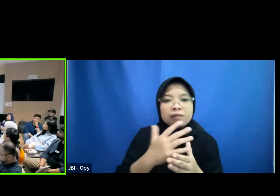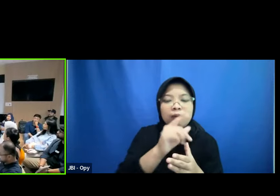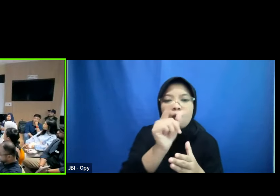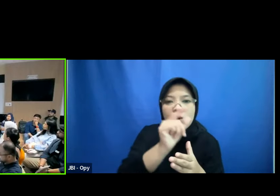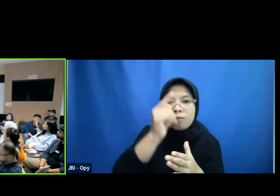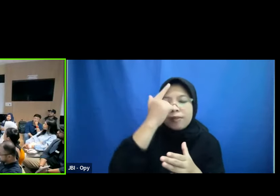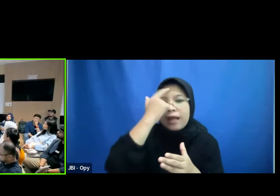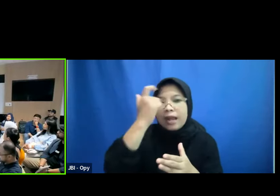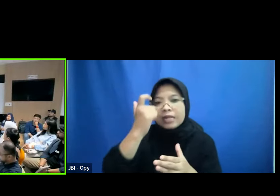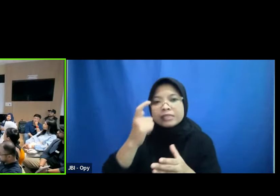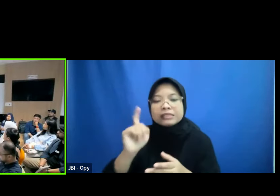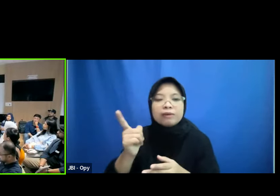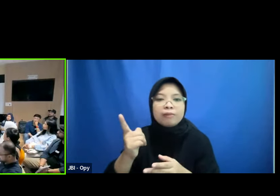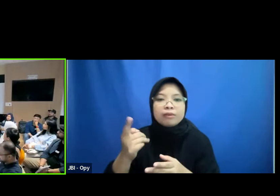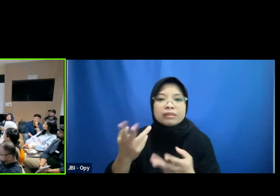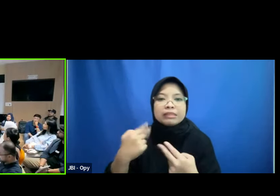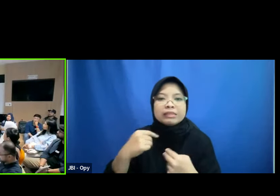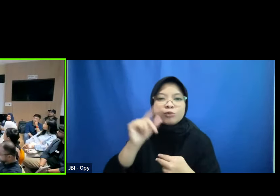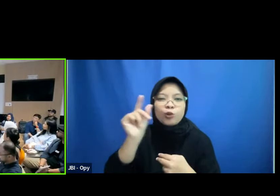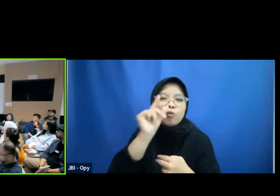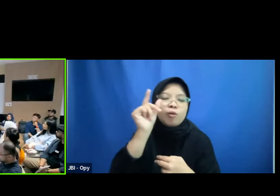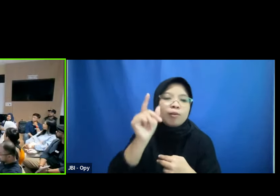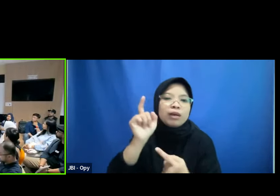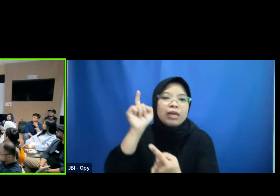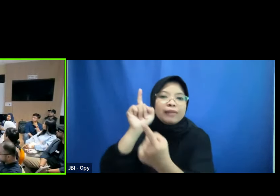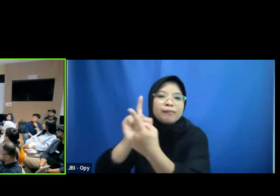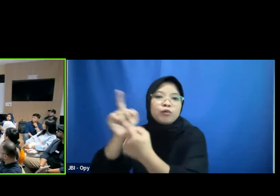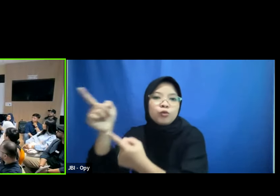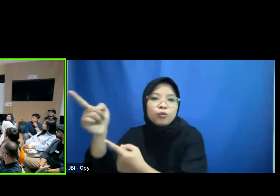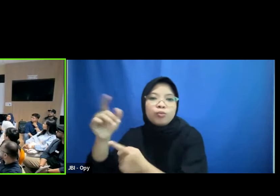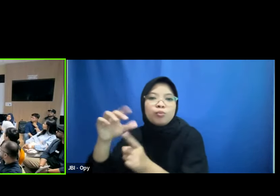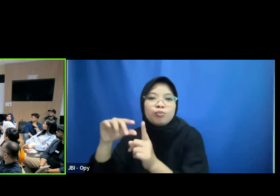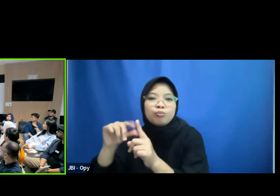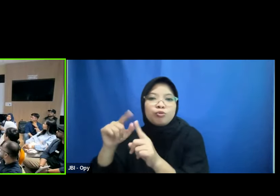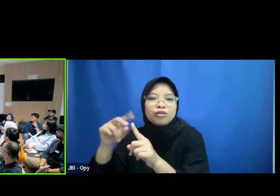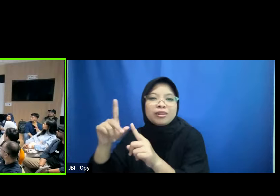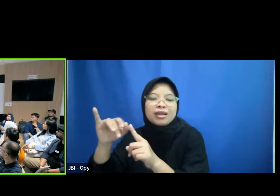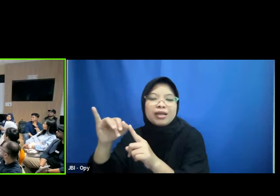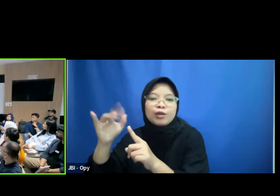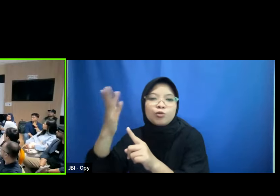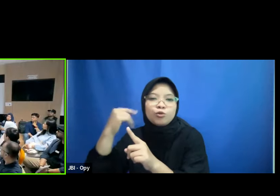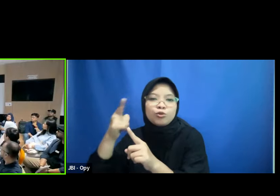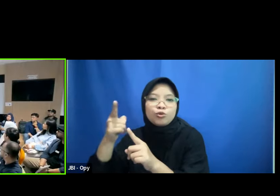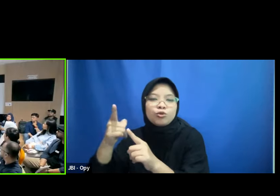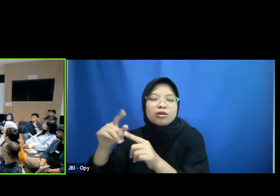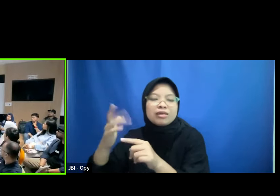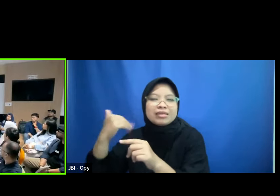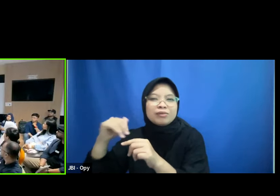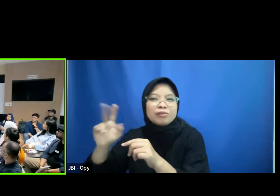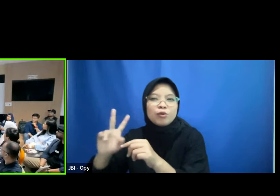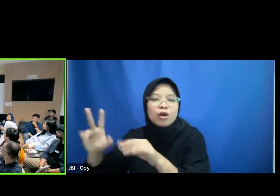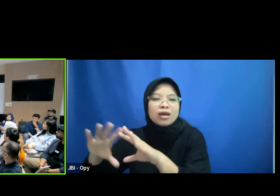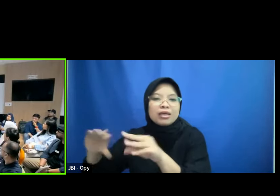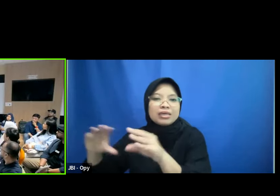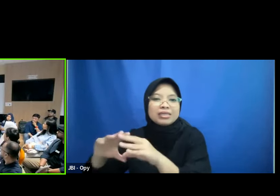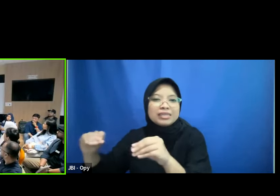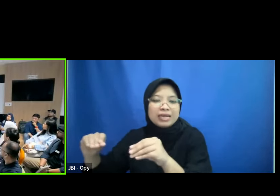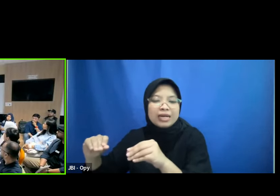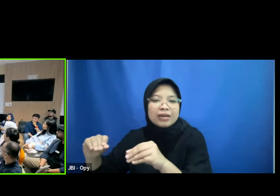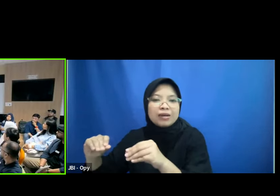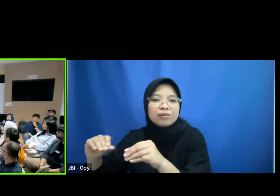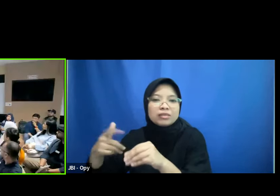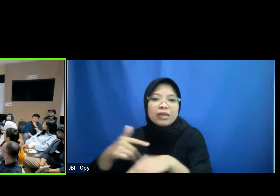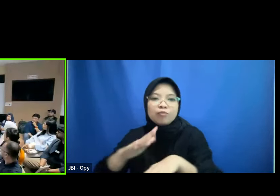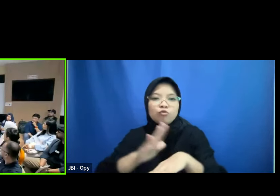I as generalist ketemu Kak Putri dulu kami kerja di human sekarang saya kerja di